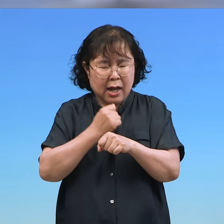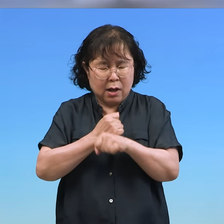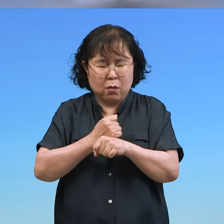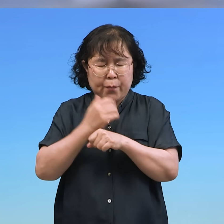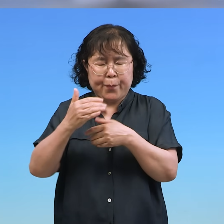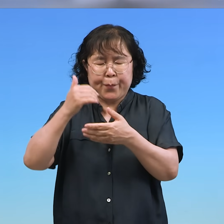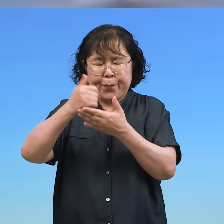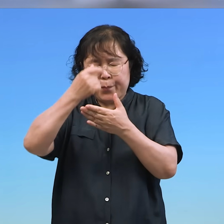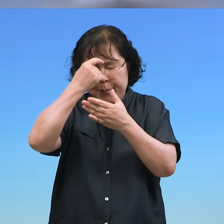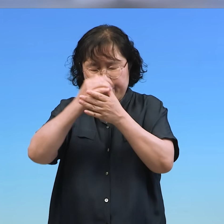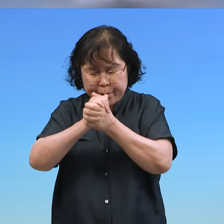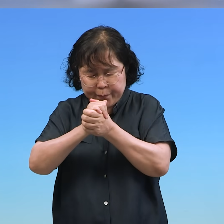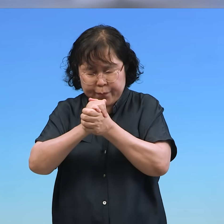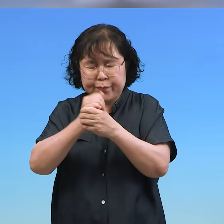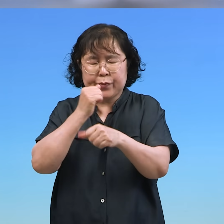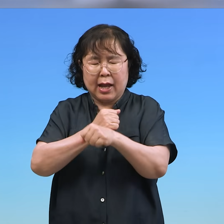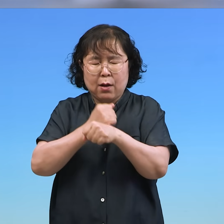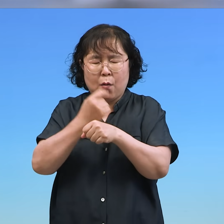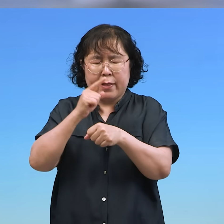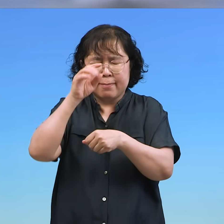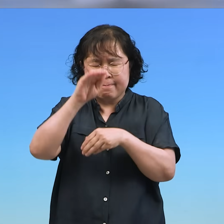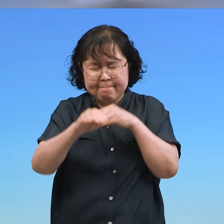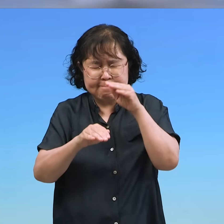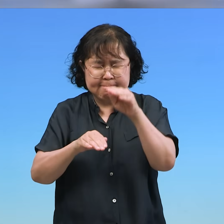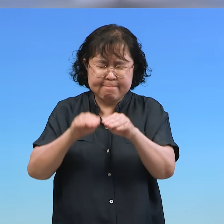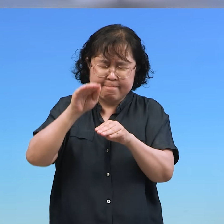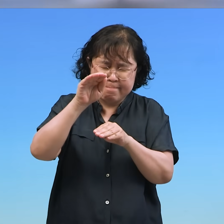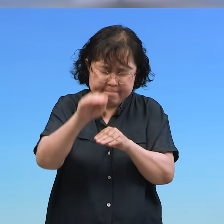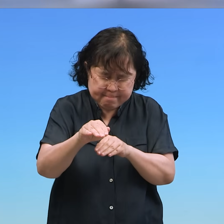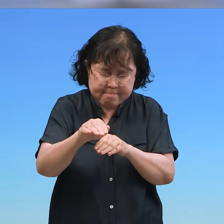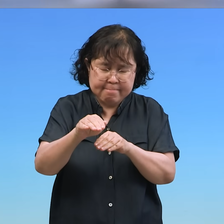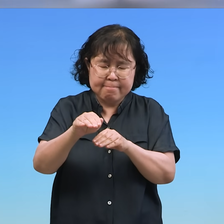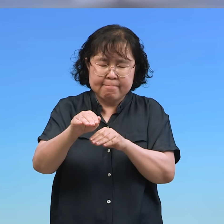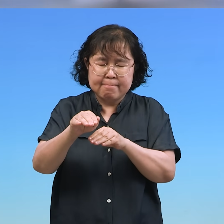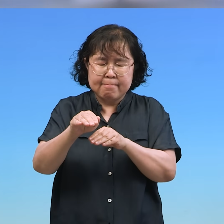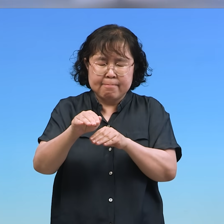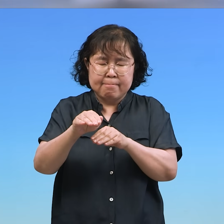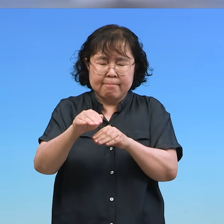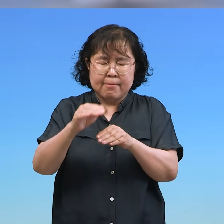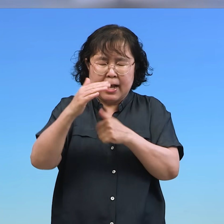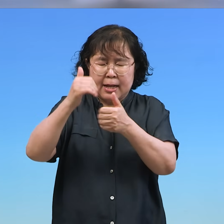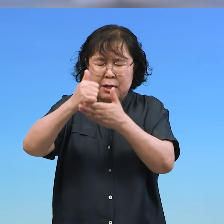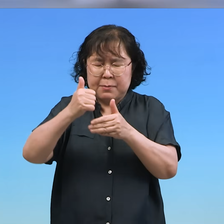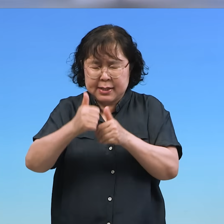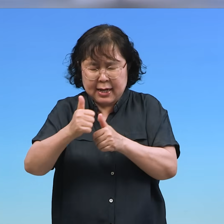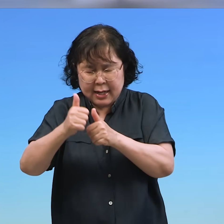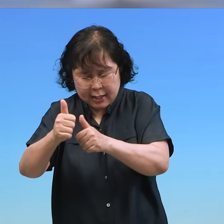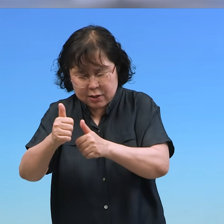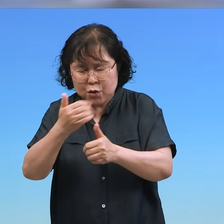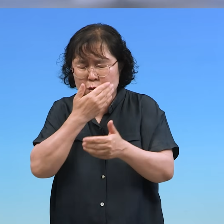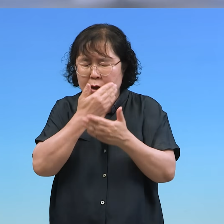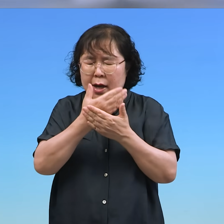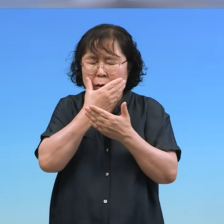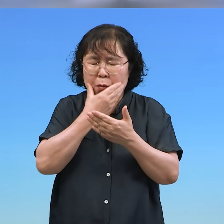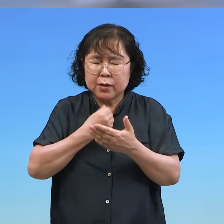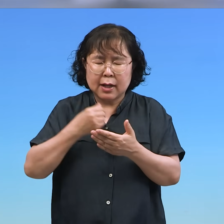묵상하고 하나님께 기도하며 그렇게 한 걸음 한 걸음 조심스럽게 발걸음을 옮기는